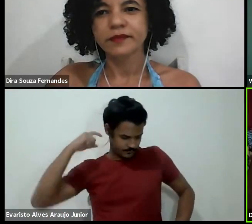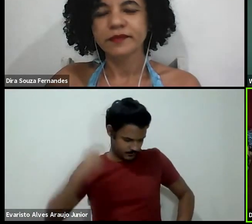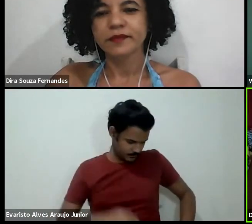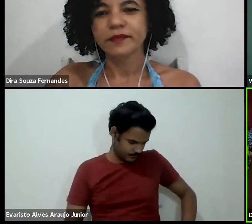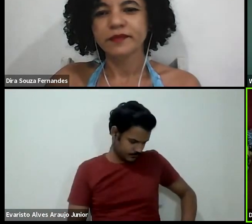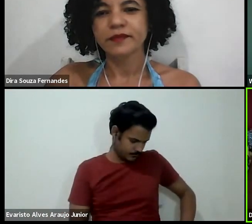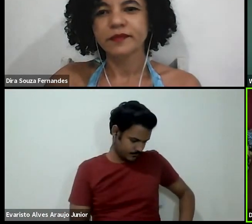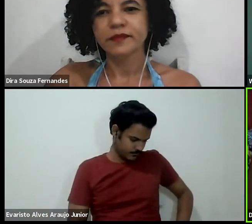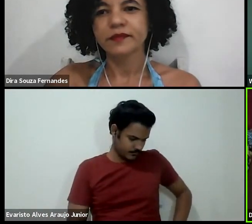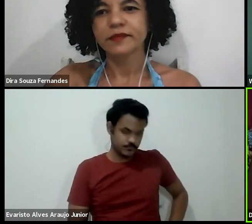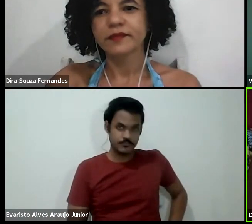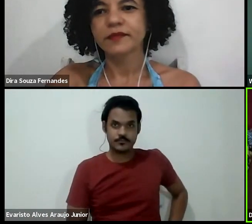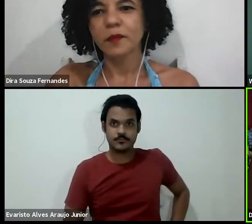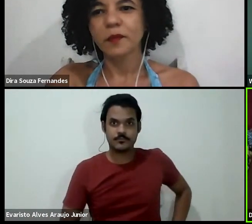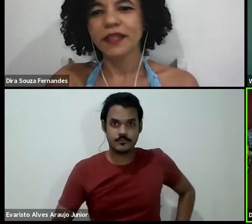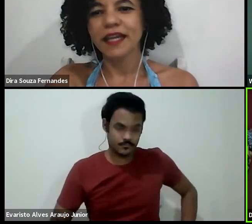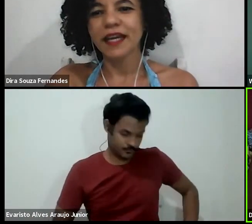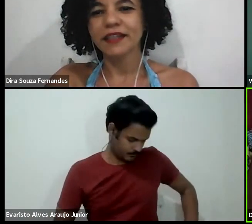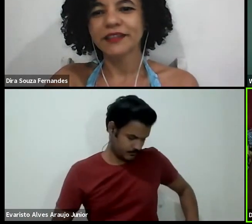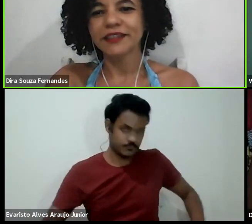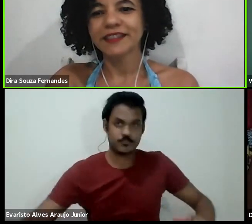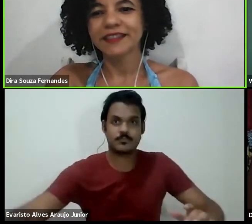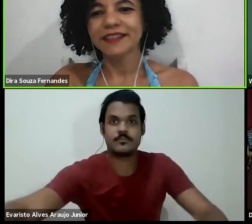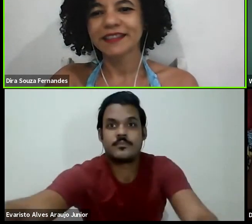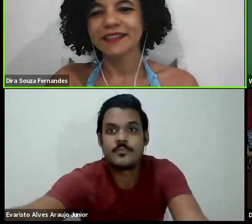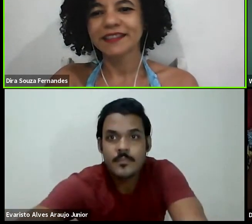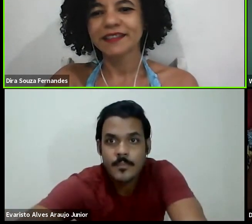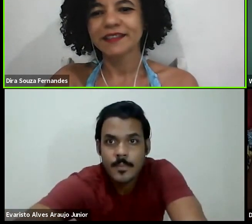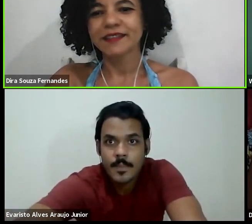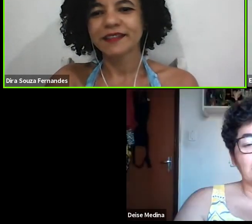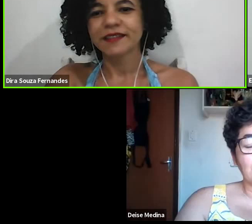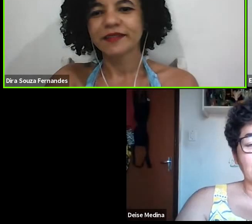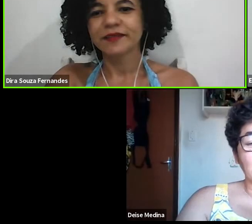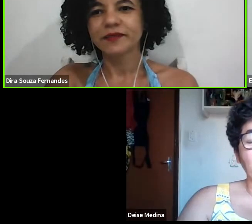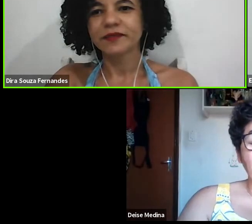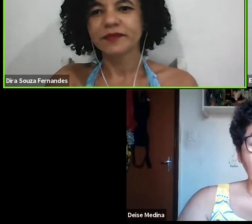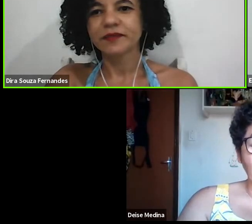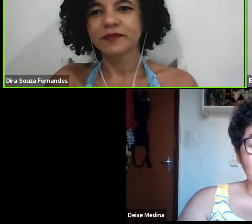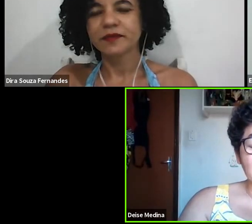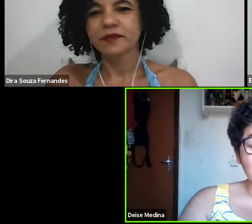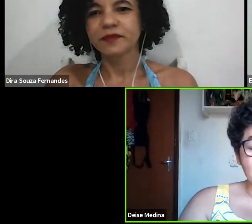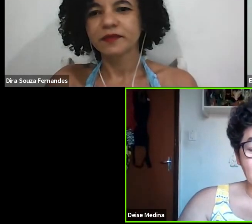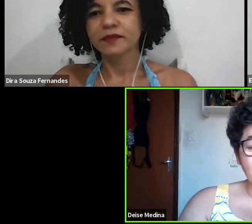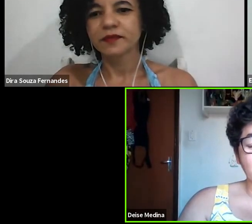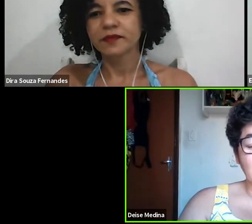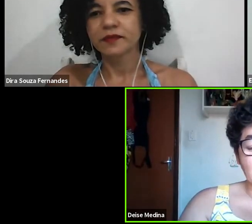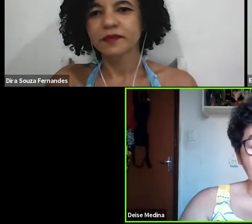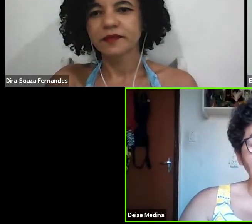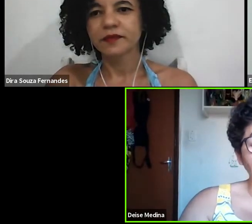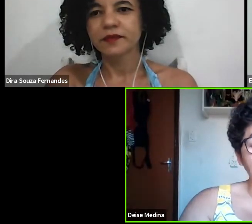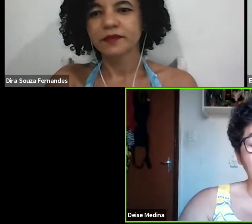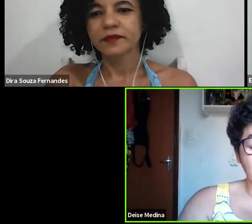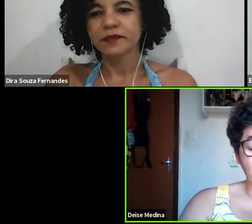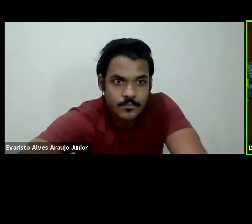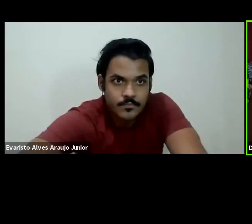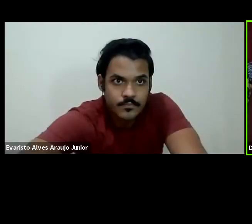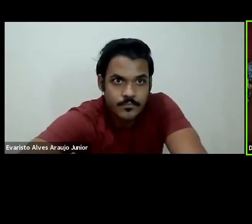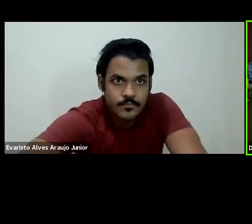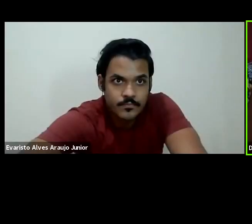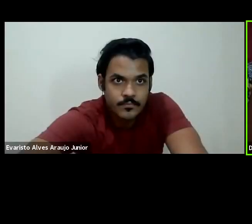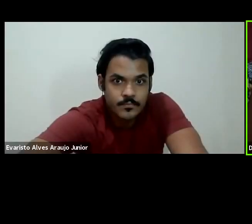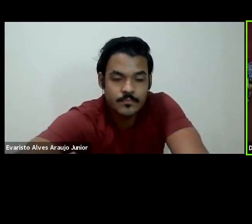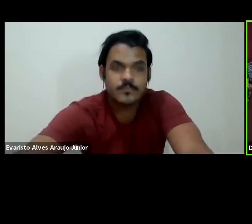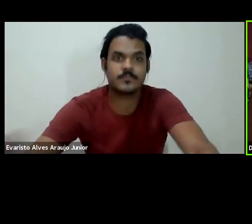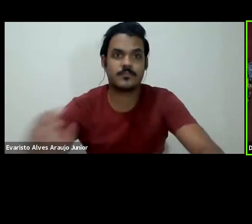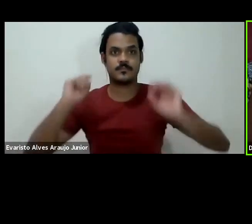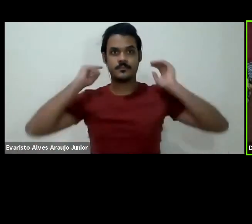Boa tarde a todos. Boa tarde. Boa tarde. Primeiro eu quero agradecer a equipe de